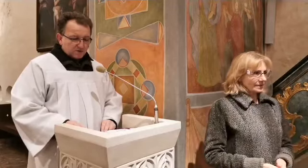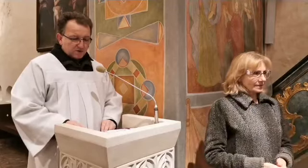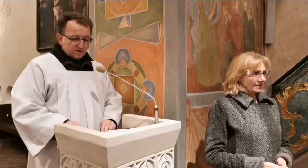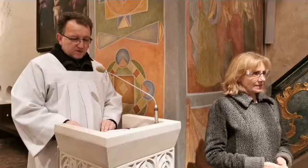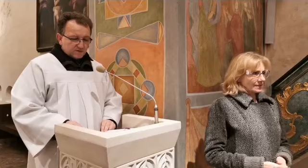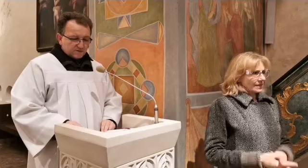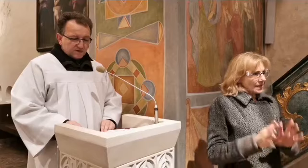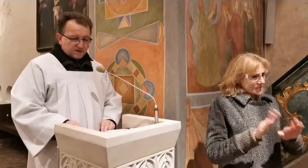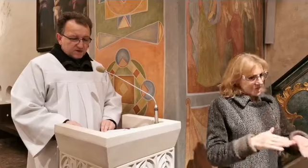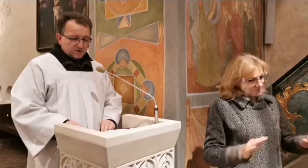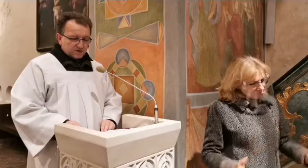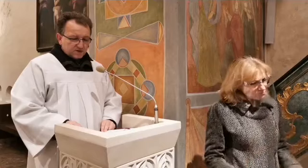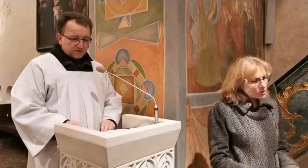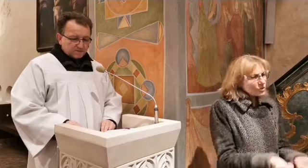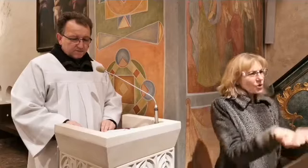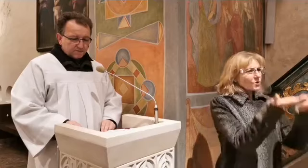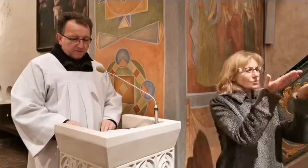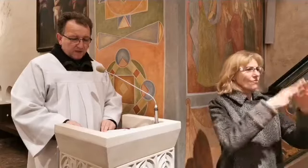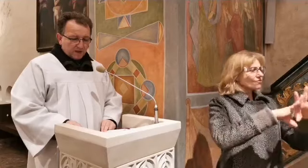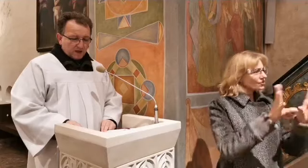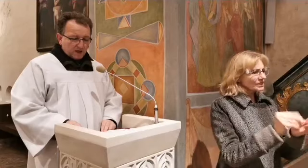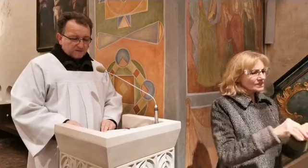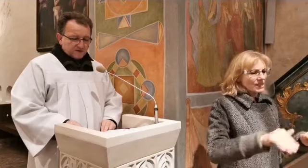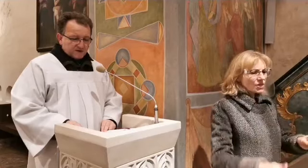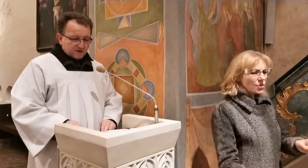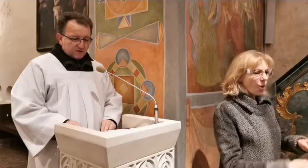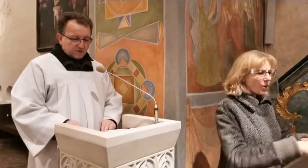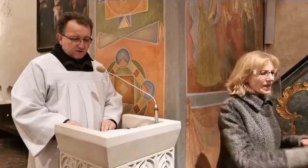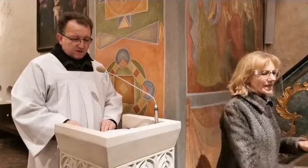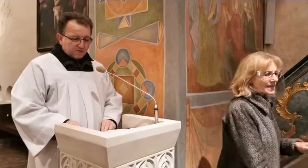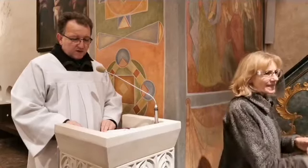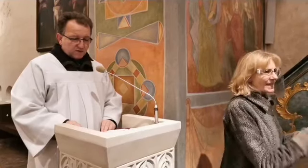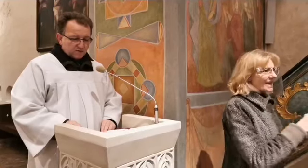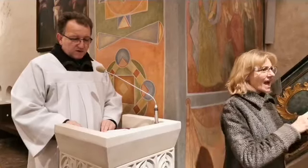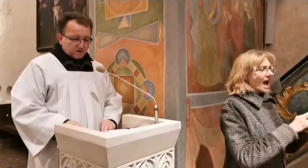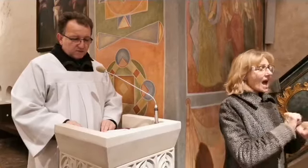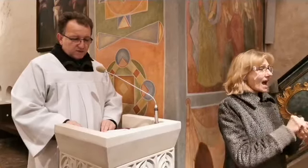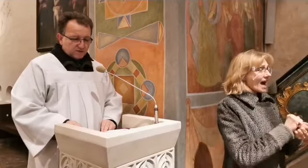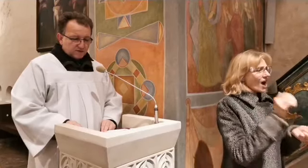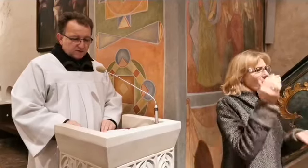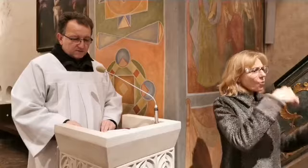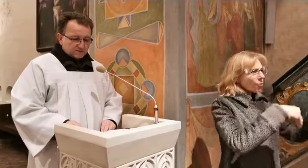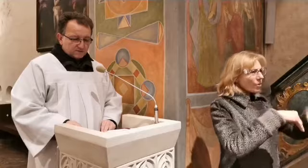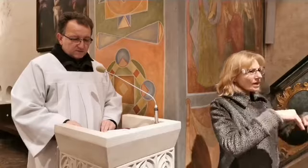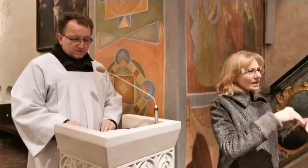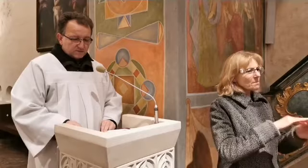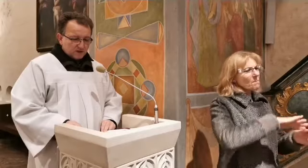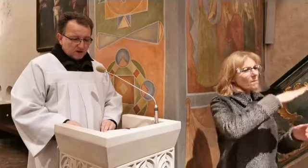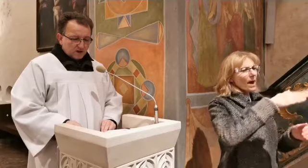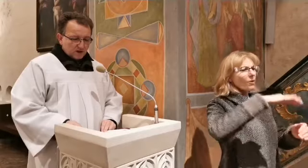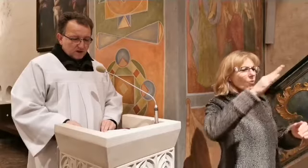Niech się podniosą wszystkie doliny, a wszystkie góry i pagórki obniżą.